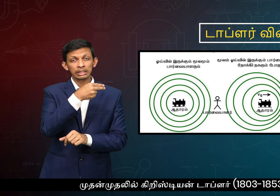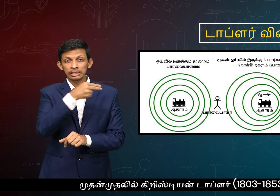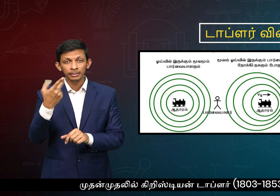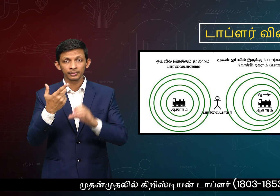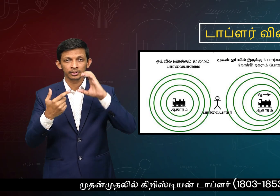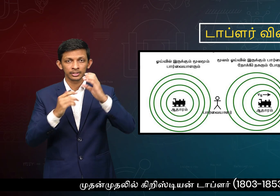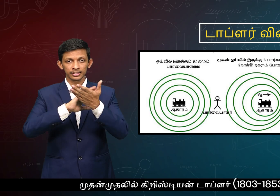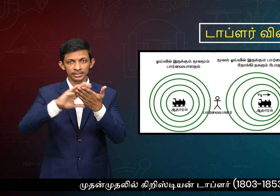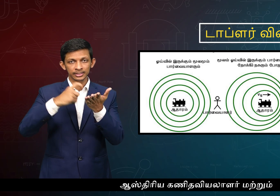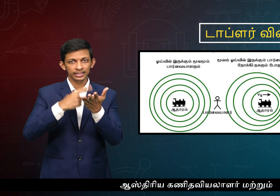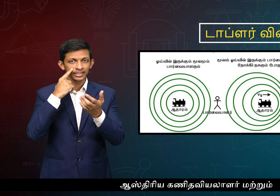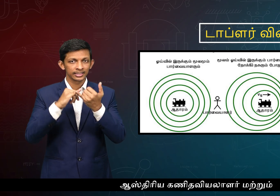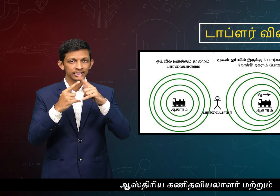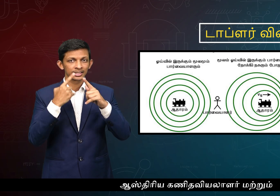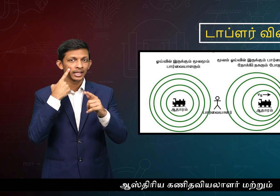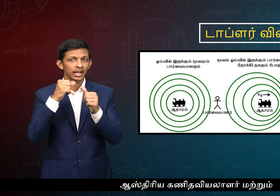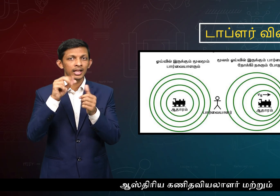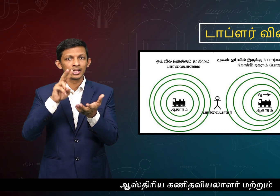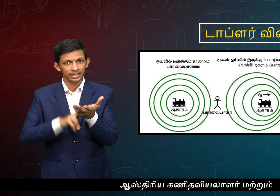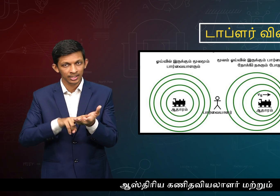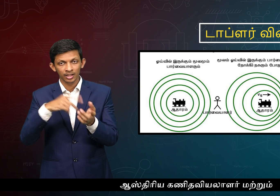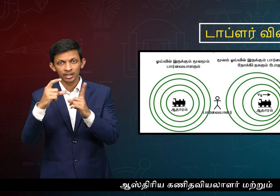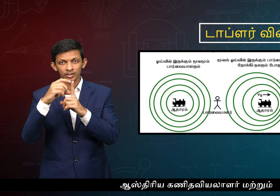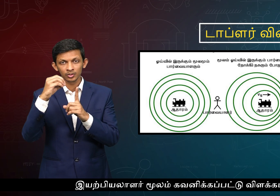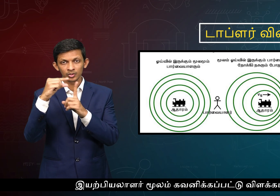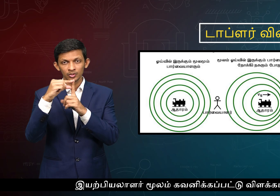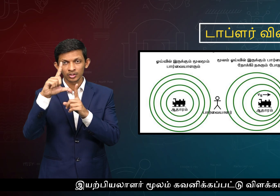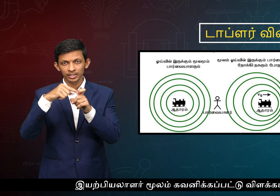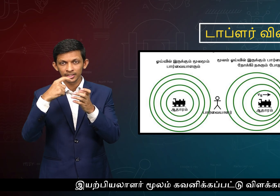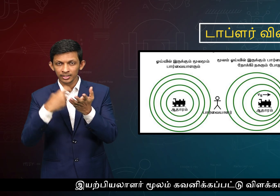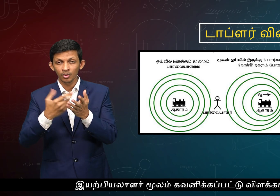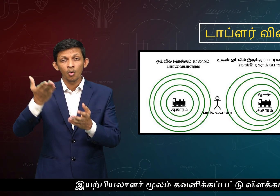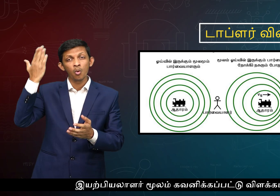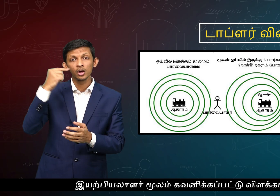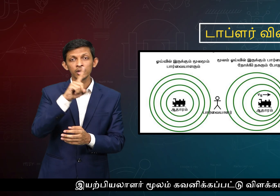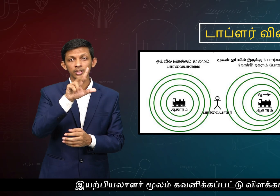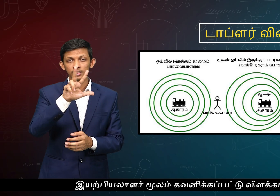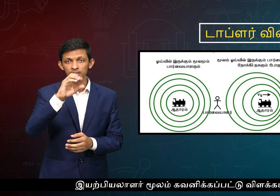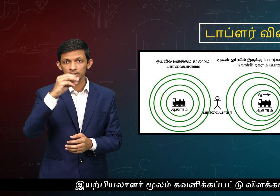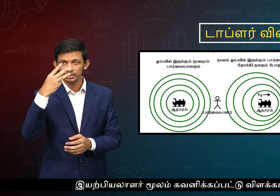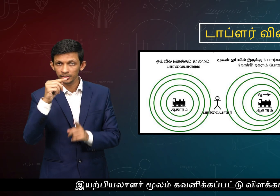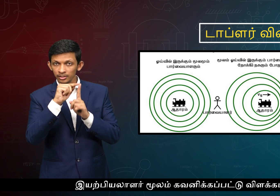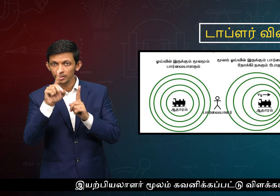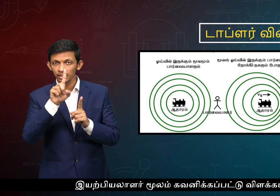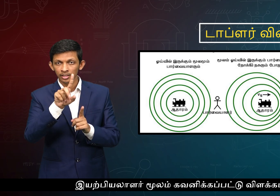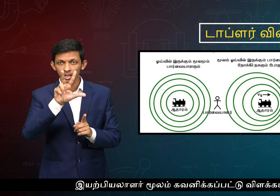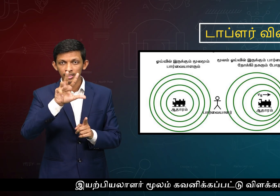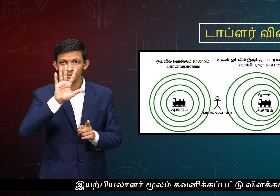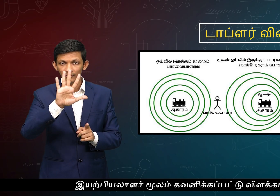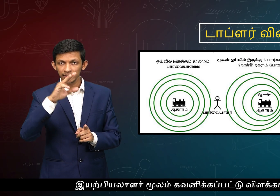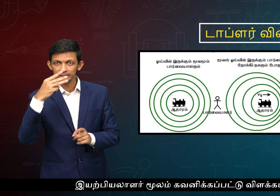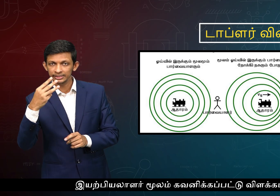1853ஆம் ஆண்டு வரை என்ற ஆஸ்திரிய கணிதவியலாளர் மற்றும் இயற்பியலாளர் மூலம் கவனிக்கப்பட்டு விளக்கப்பட்டது.